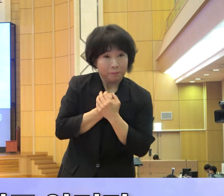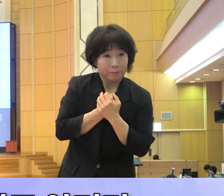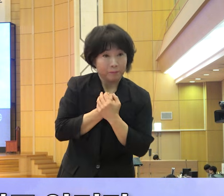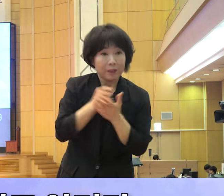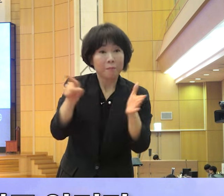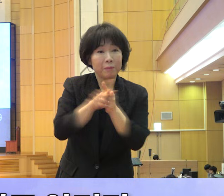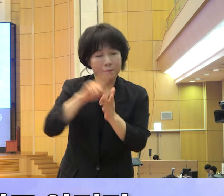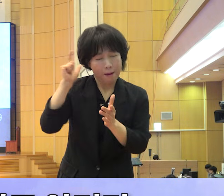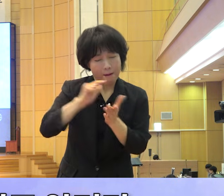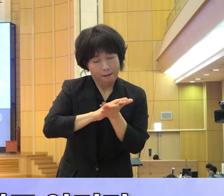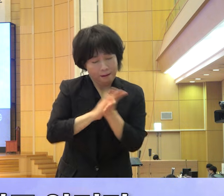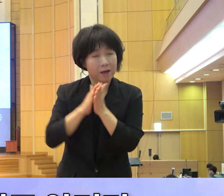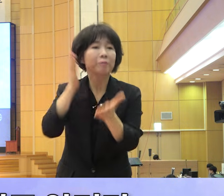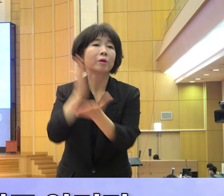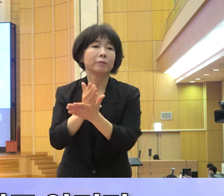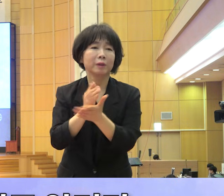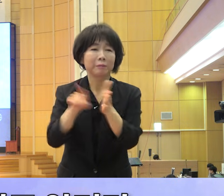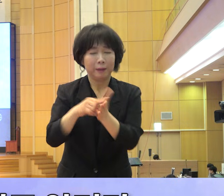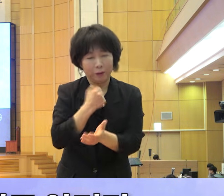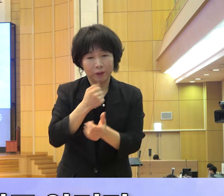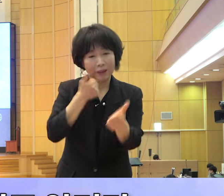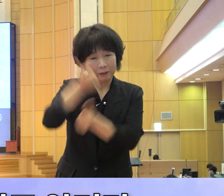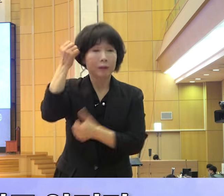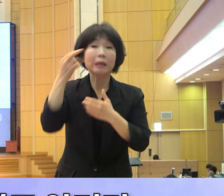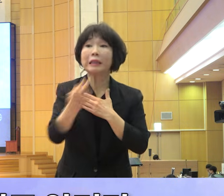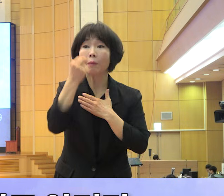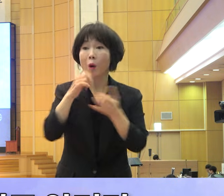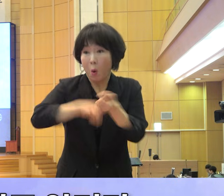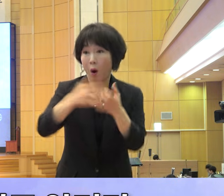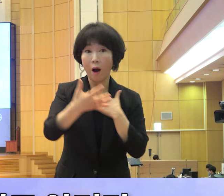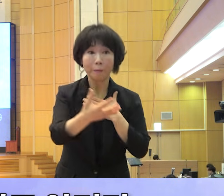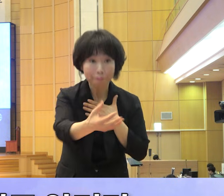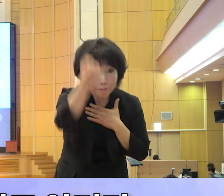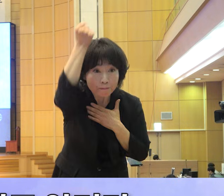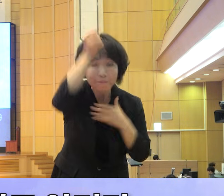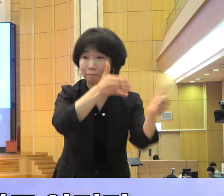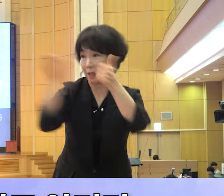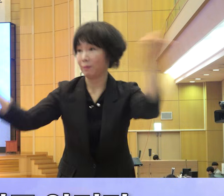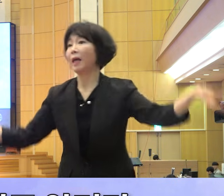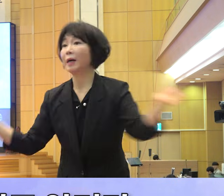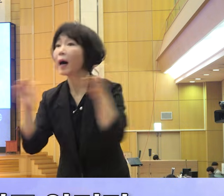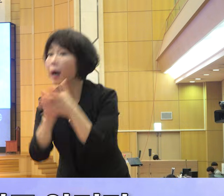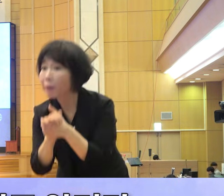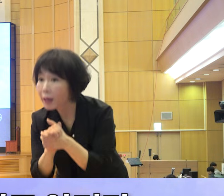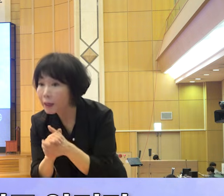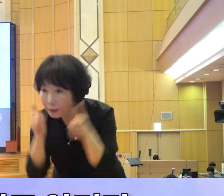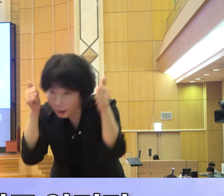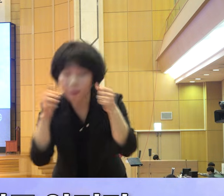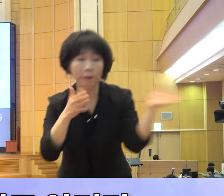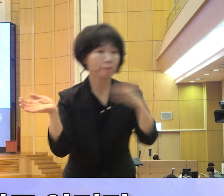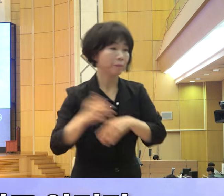변함없는 믿음으로 승리하시고 생명을 얻길 바랍니다. 호세아 4장 1절로 가볼까요?